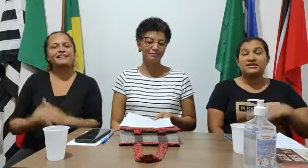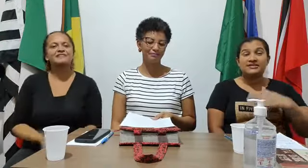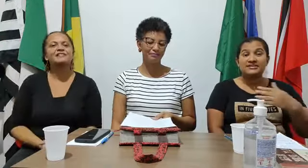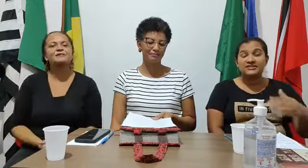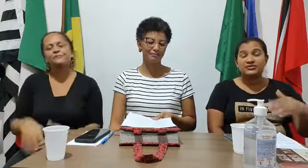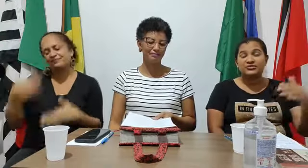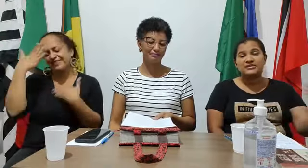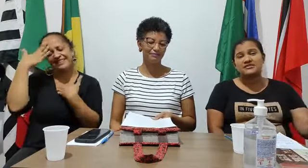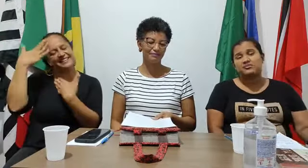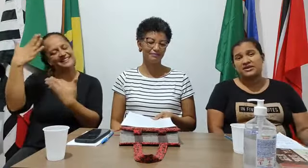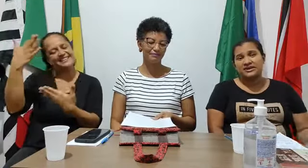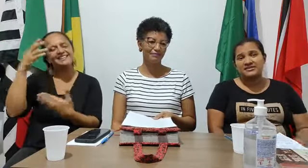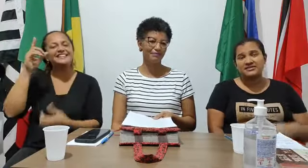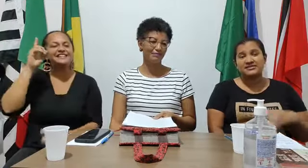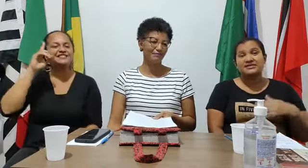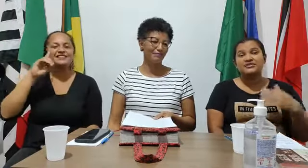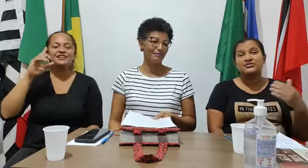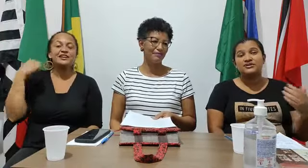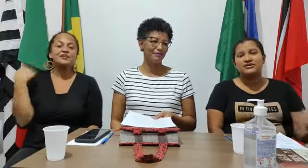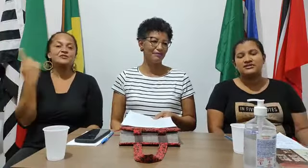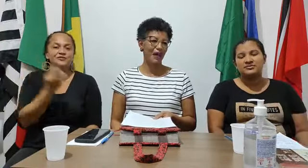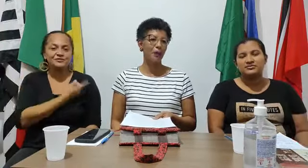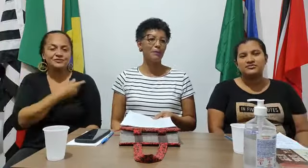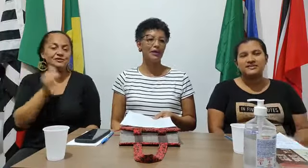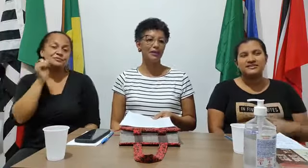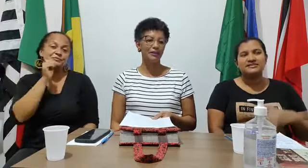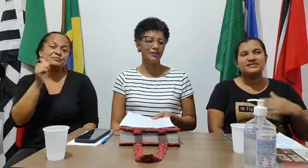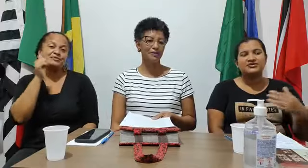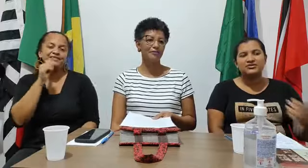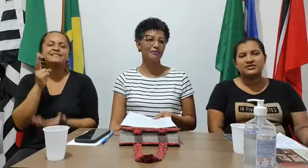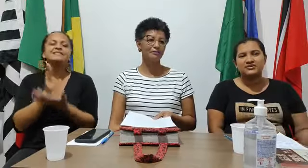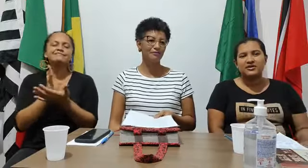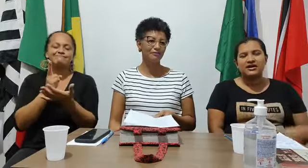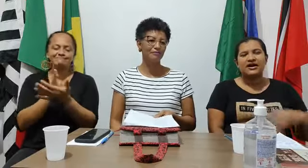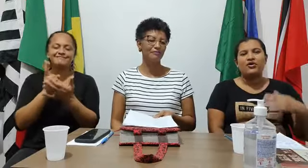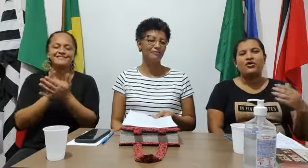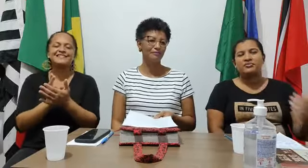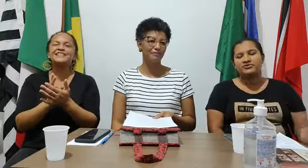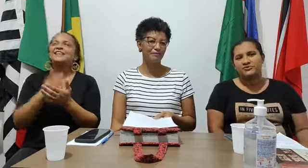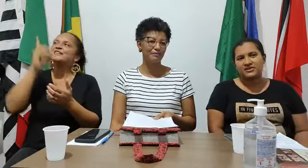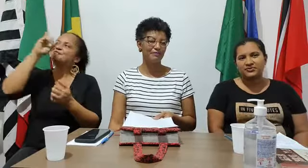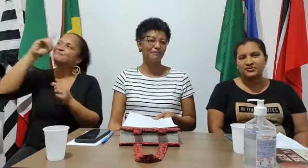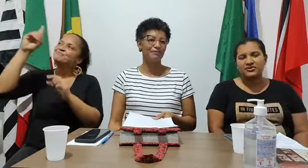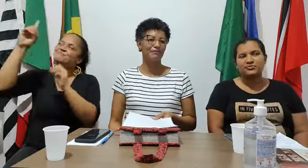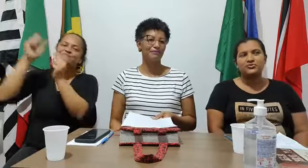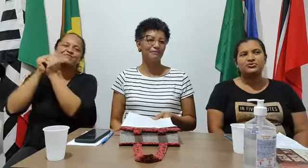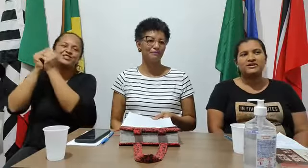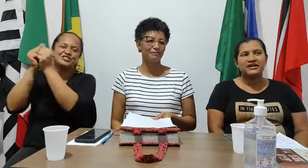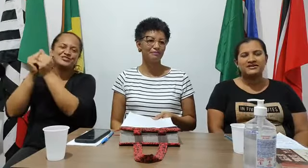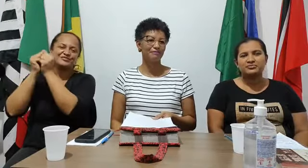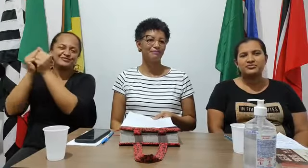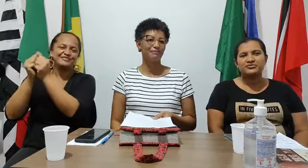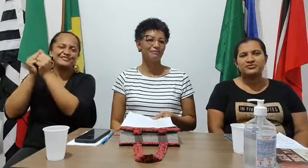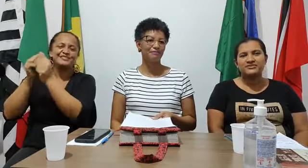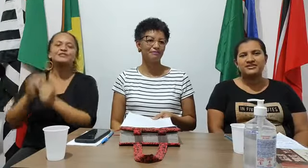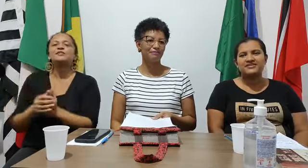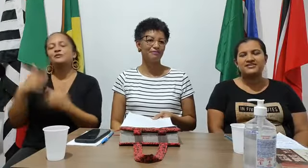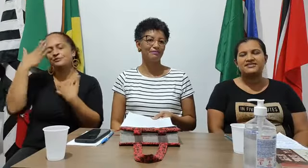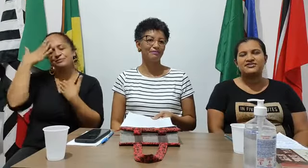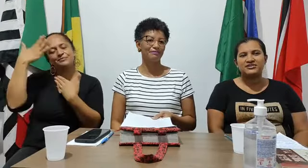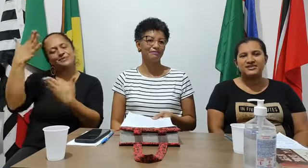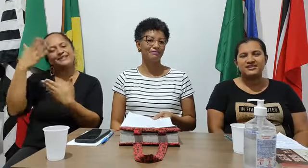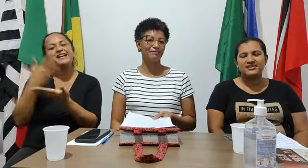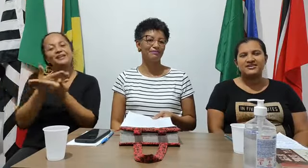eu quero agradecer a todas essas mulheres que se dedicam, né? Se dedicam à obra do Senhor. Muito obrigada por